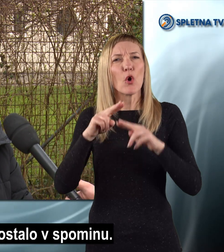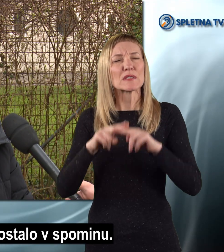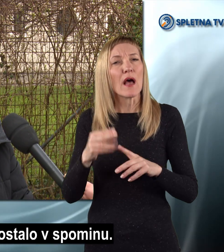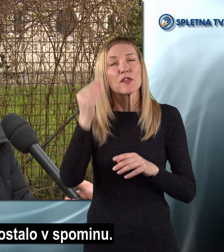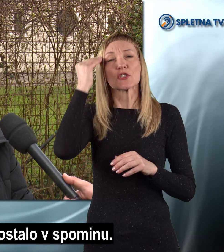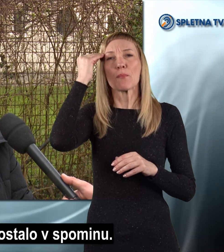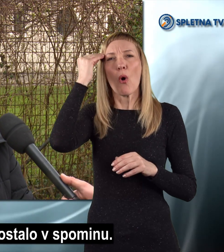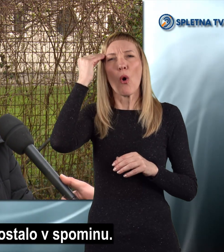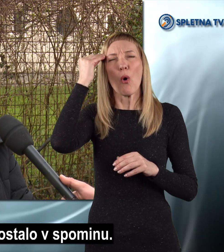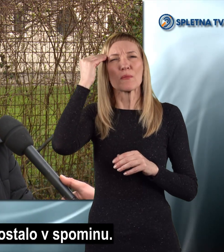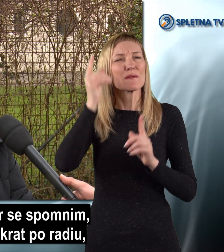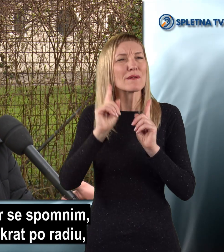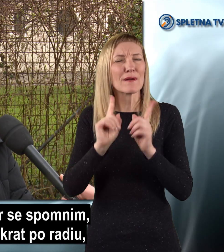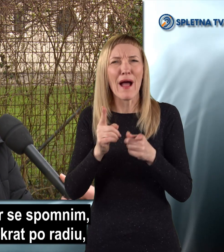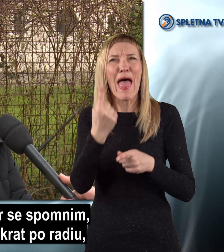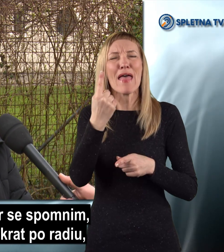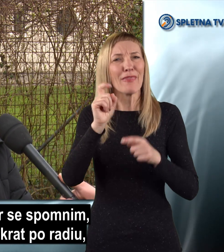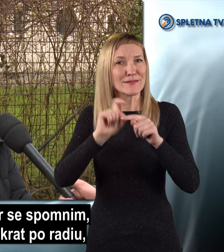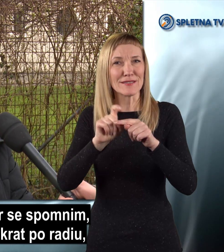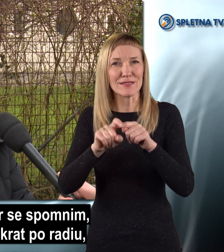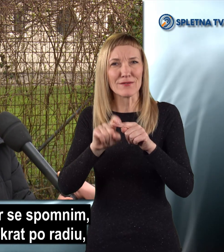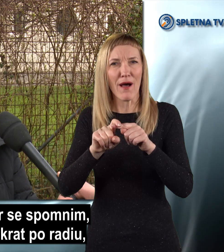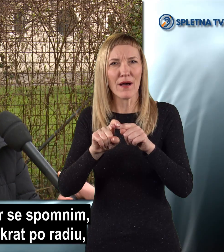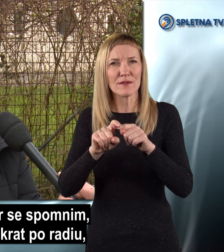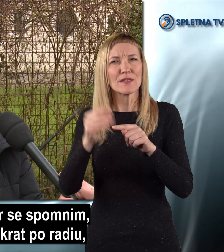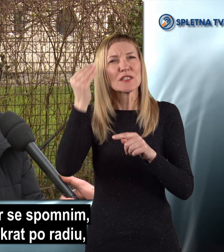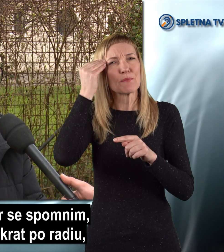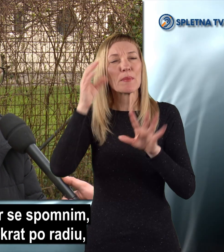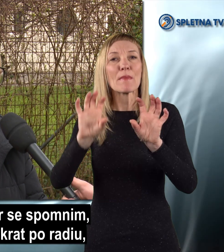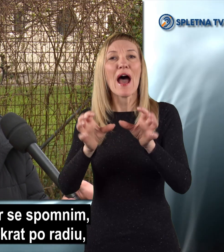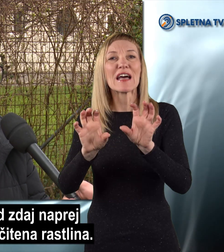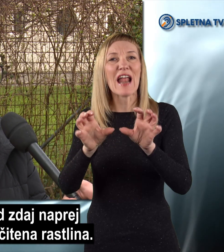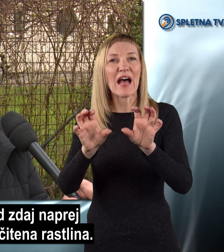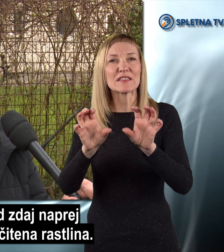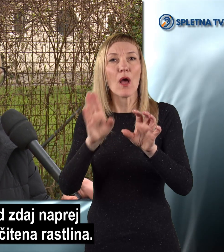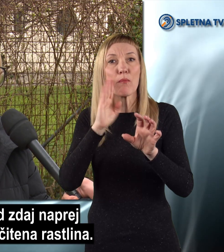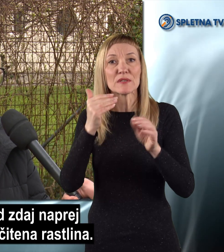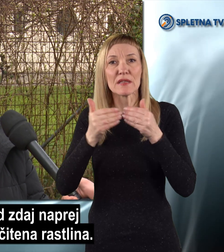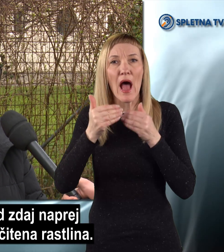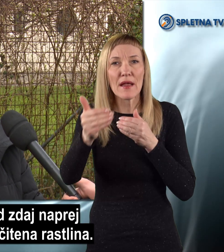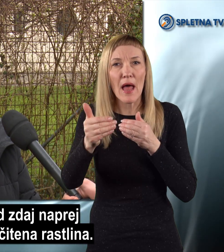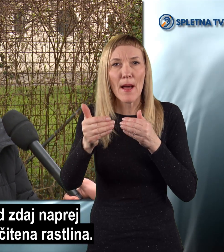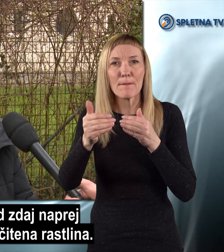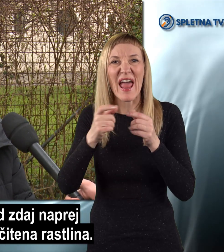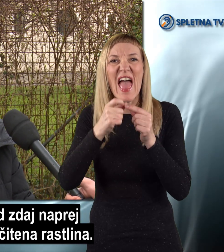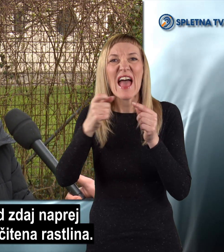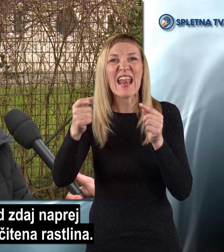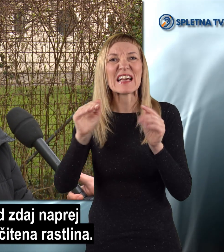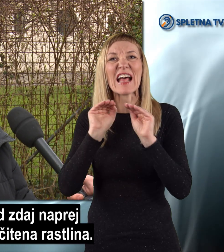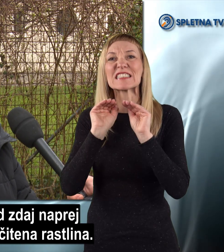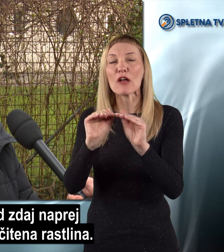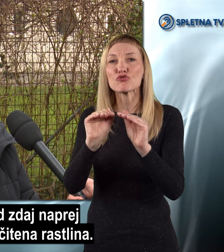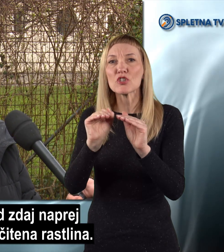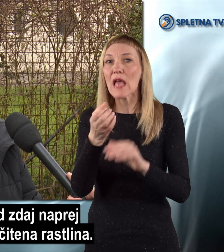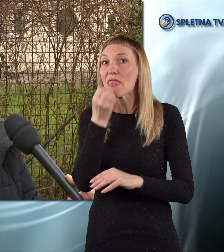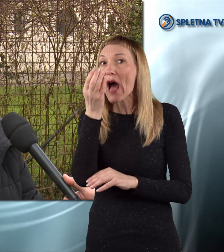spominu. Edino, kar se spomnim, je bilo enkrat na radiju, da bo zdaj naprej regrat